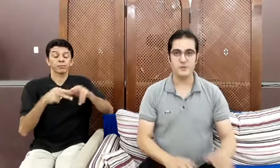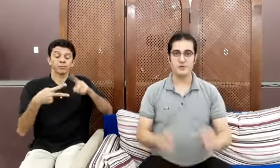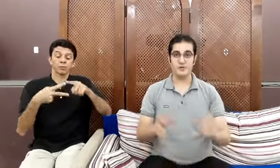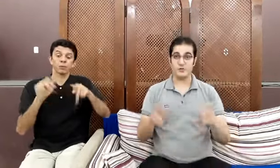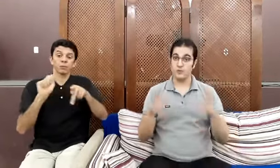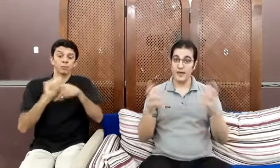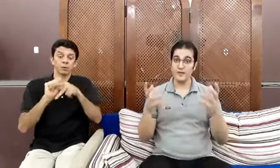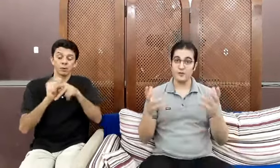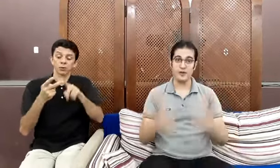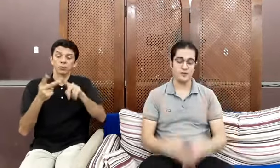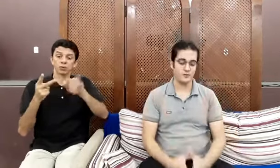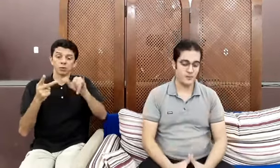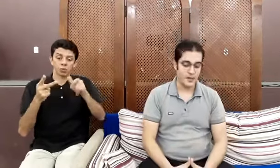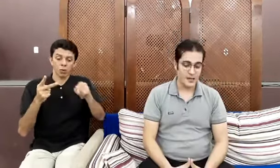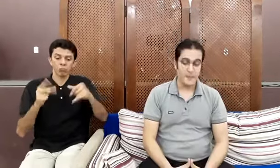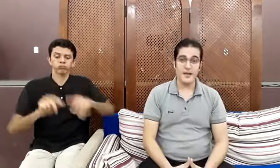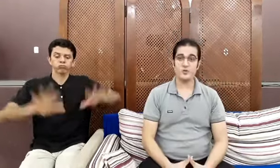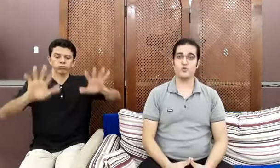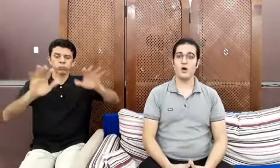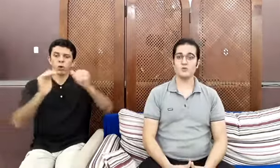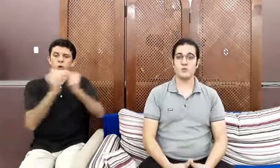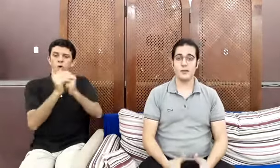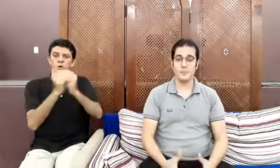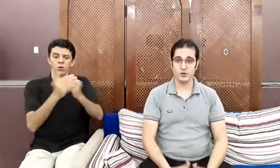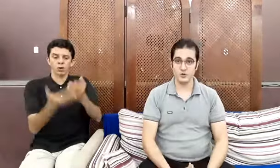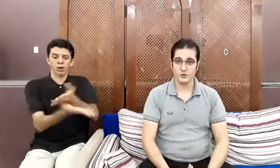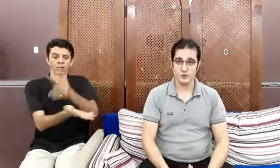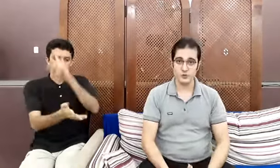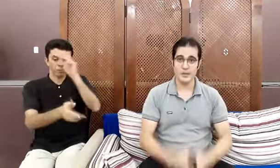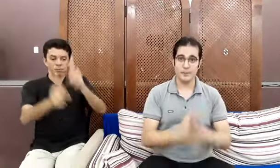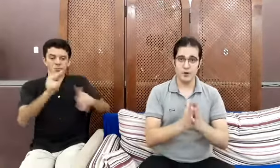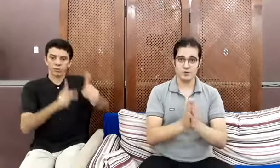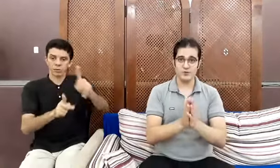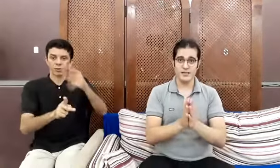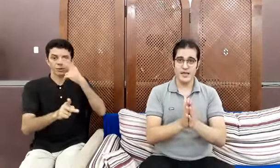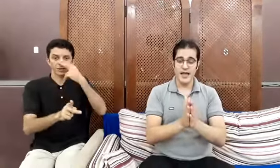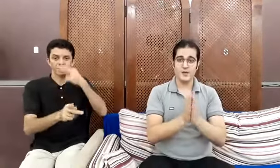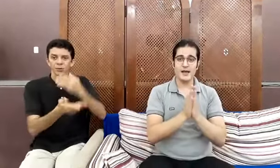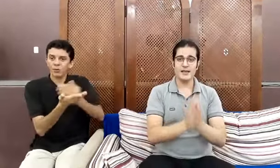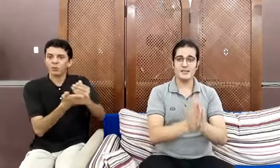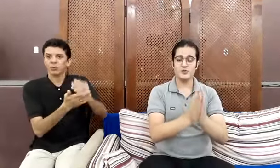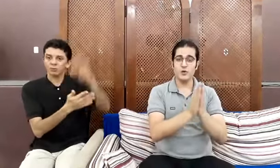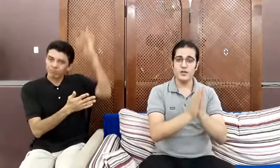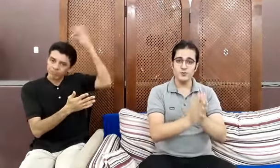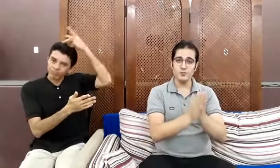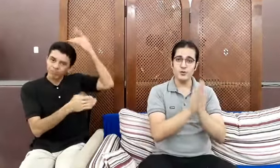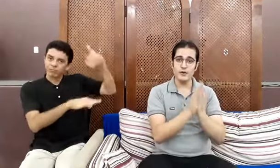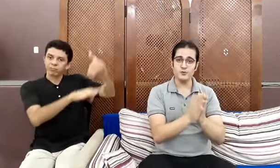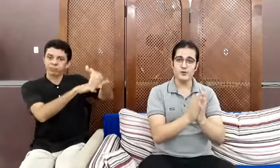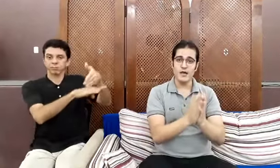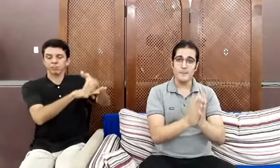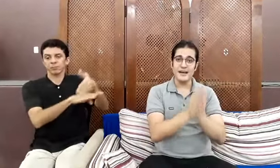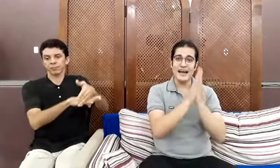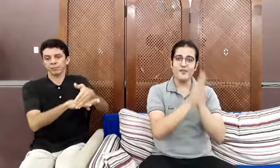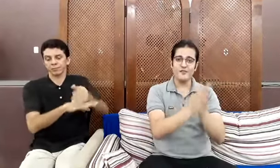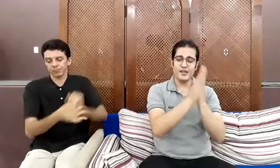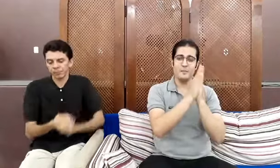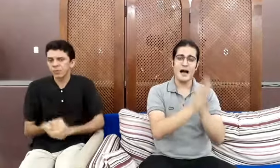o Espírito Santo. O que é isso aqui, irmãos? Pedro e João são apóstolos. Os apóstolos eram aqueles escolhidos por Deus